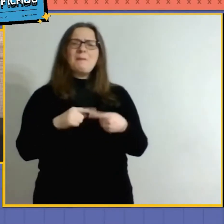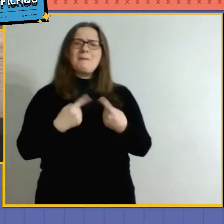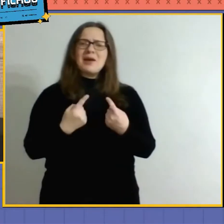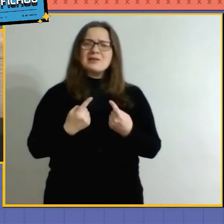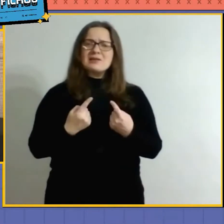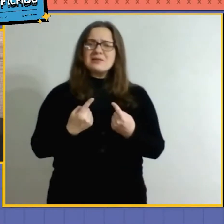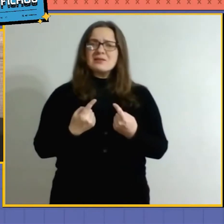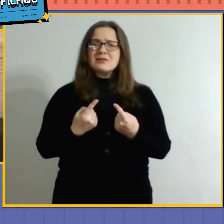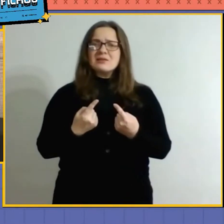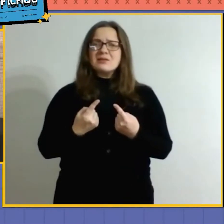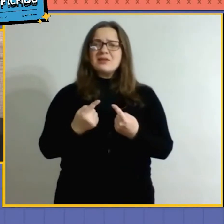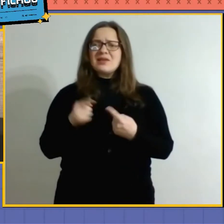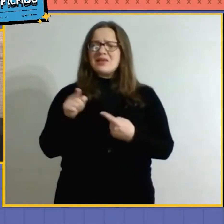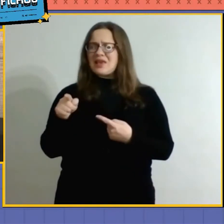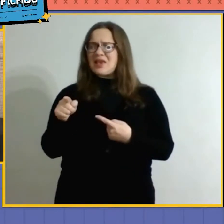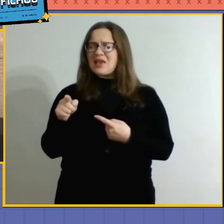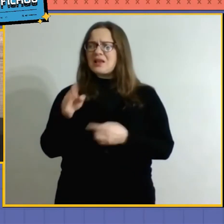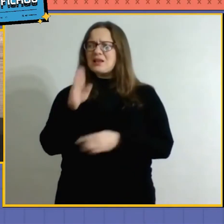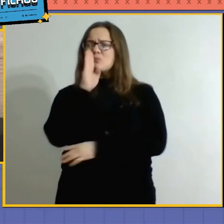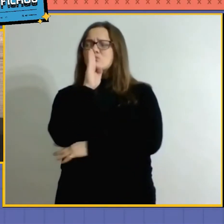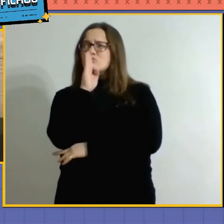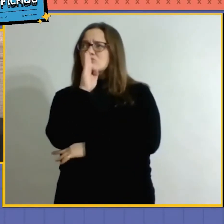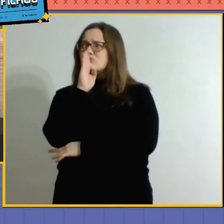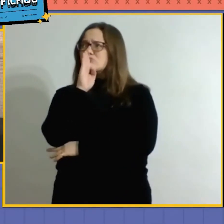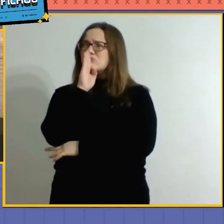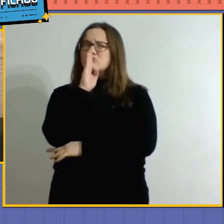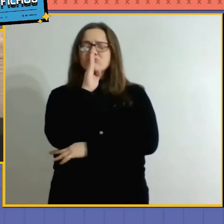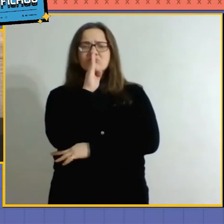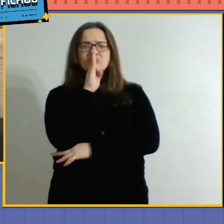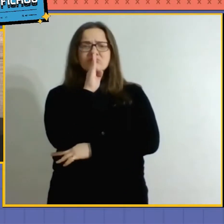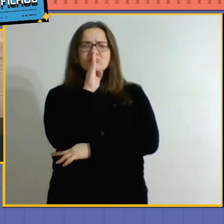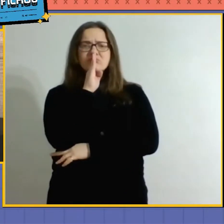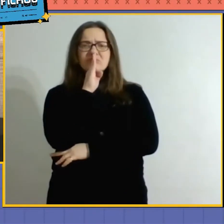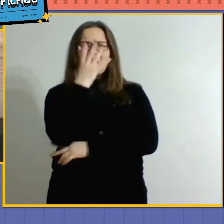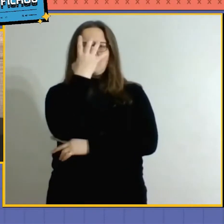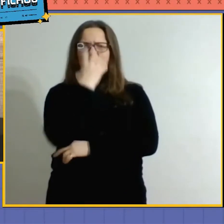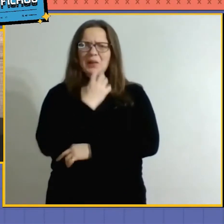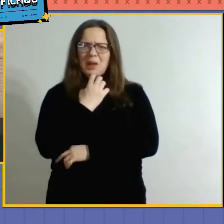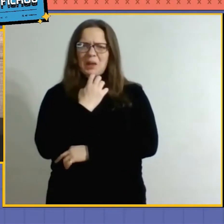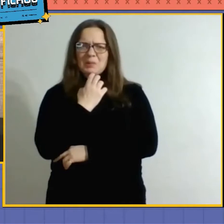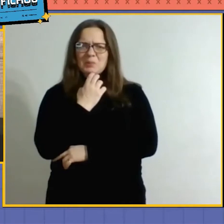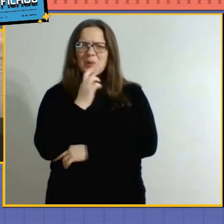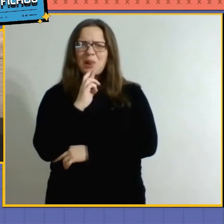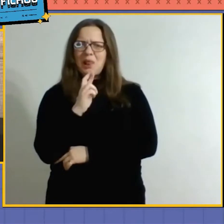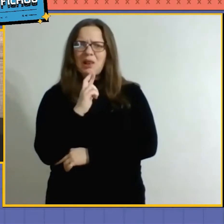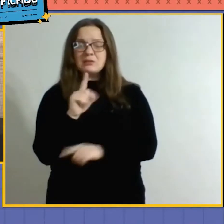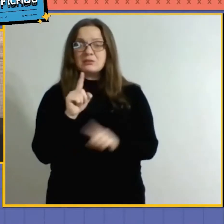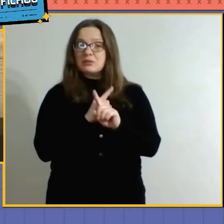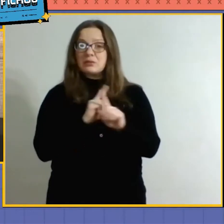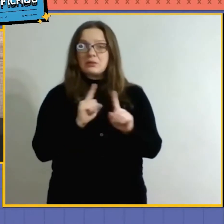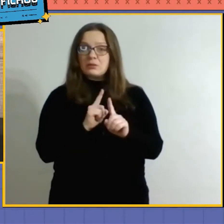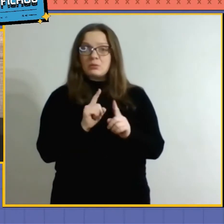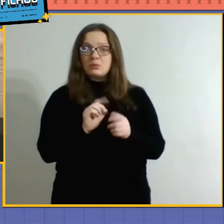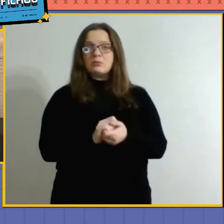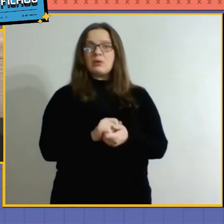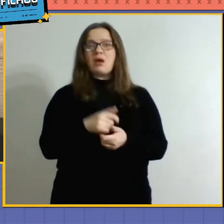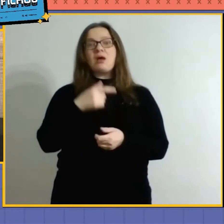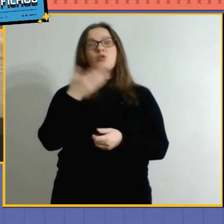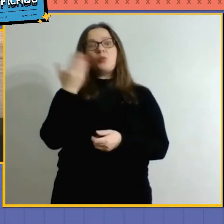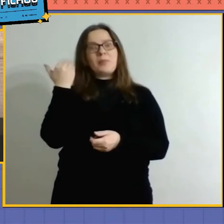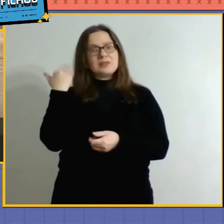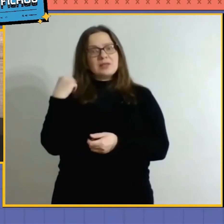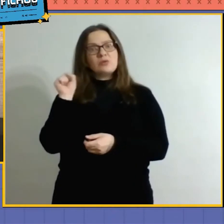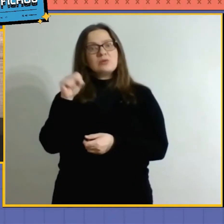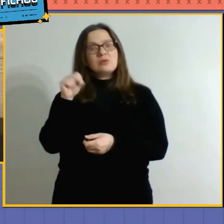e ele fica alí quietinho ele não ficou bravo com a gente não xingou a gente que talvez ele fizesse isso antes né ele ficou